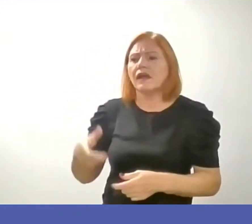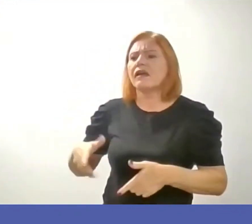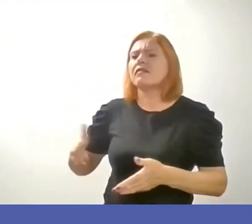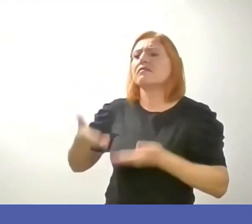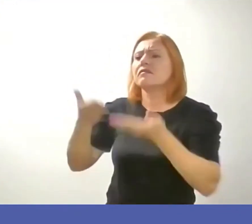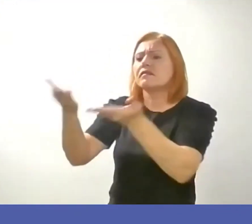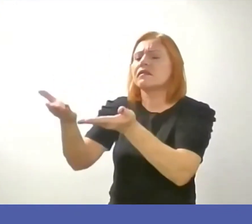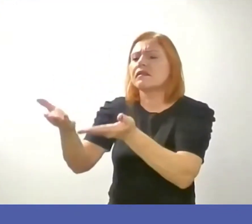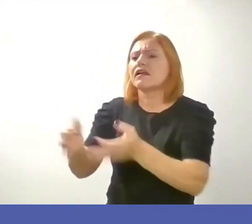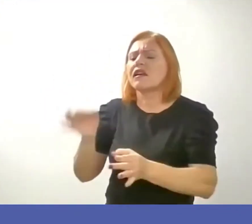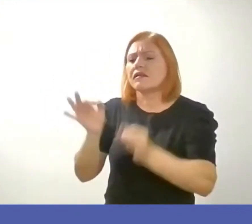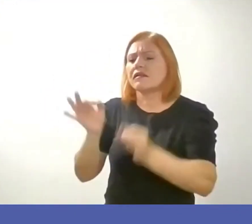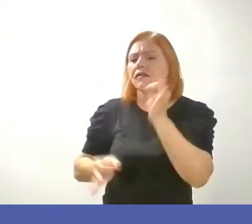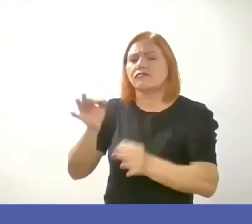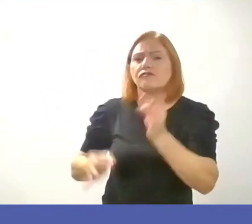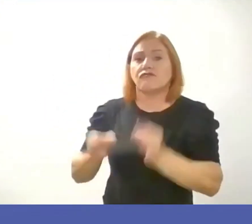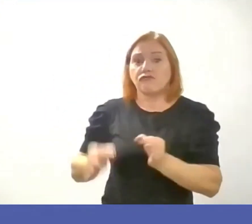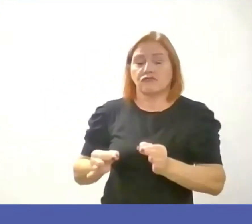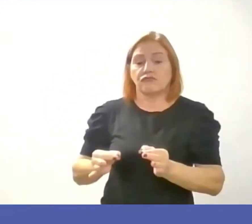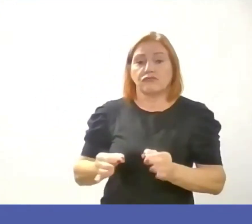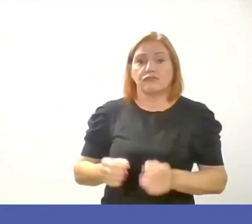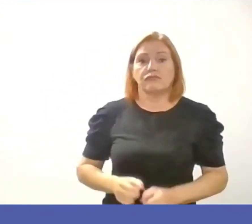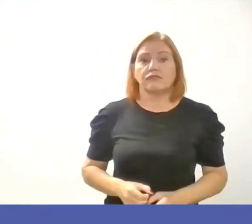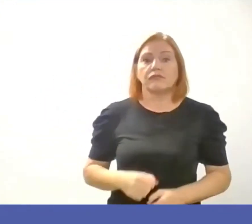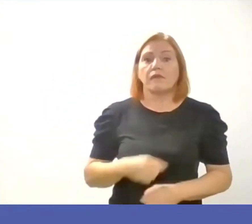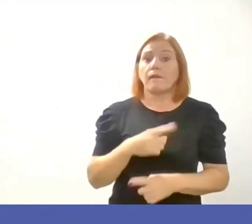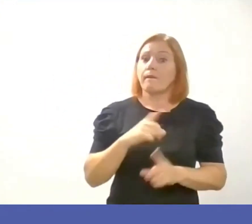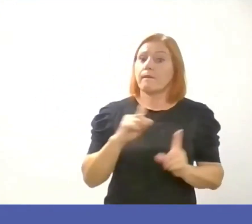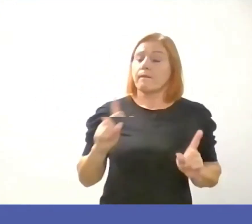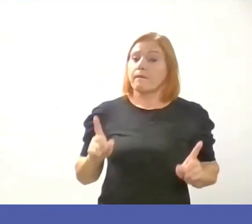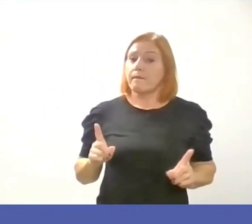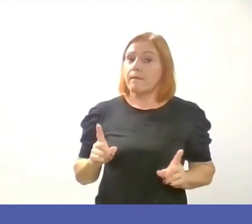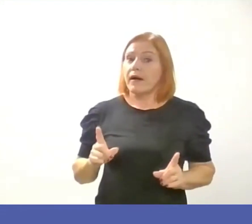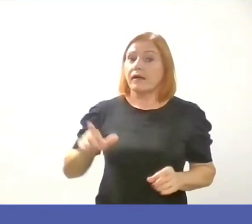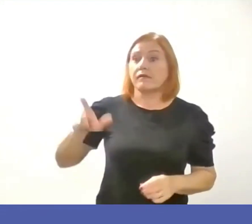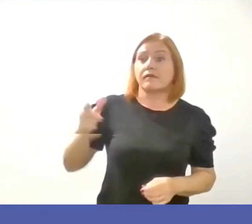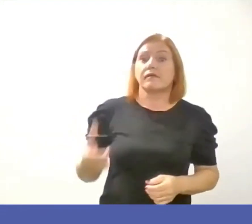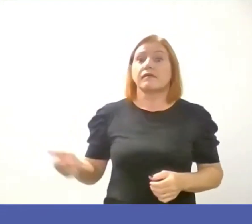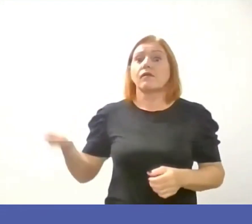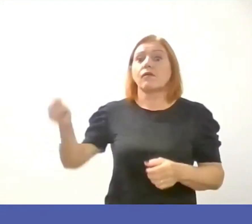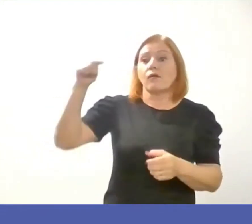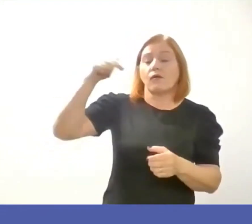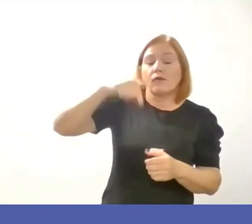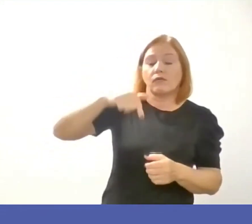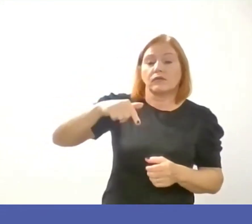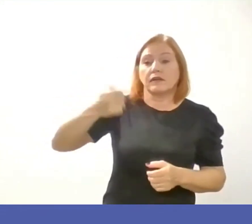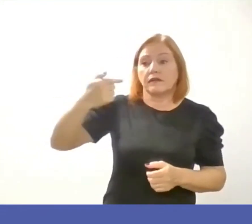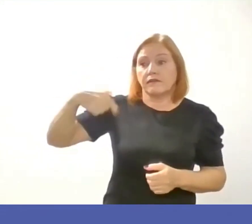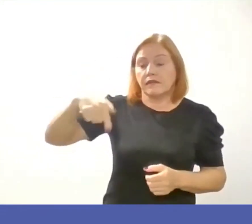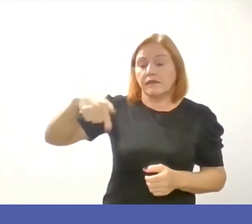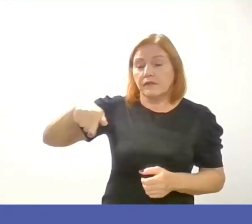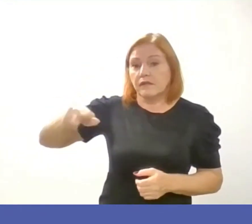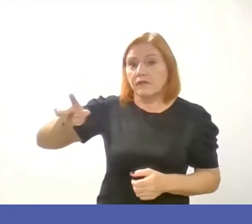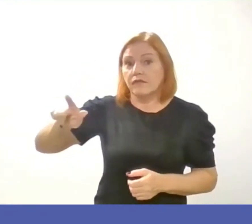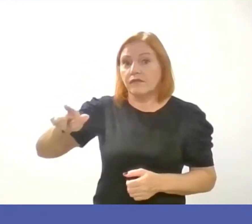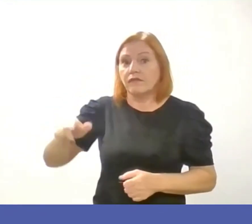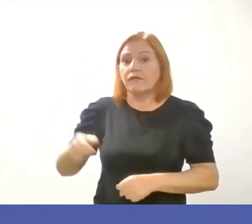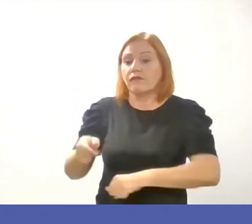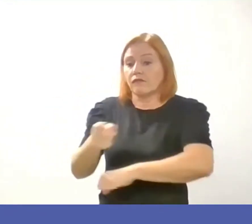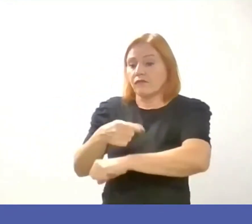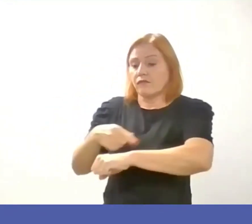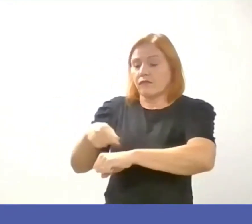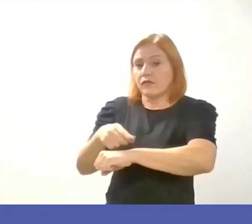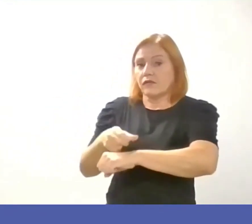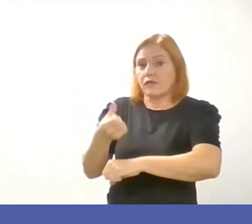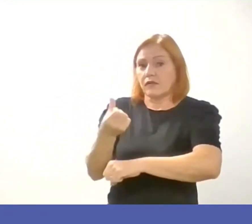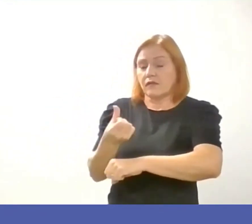Tendo saído outra vez, perto da hora 6ª e da 9ª, procedeu da mesma